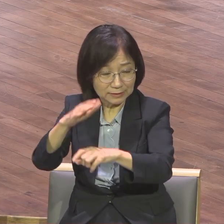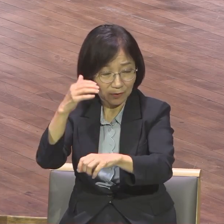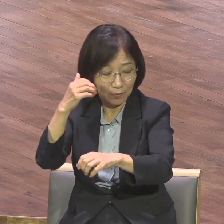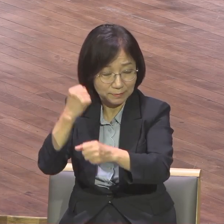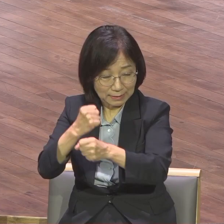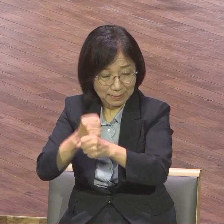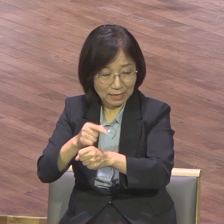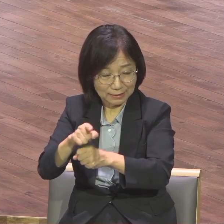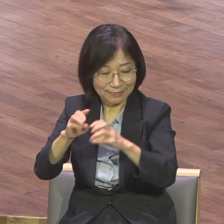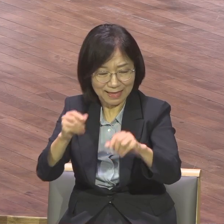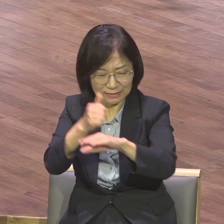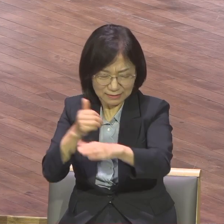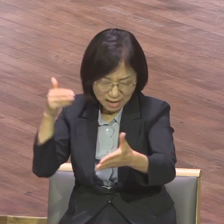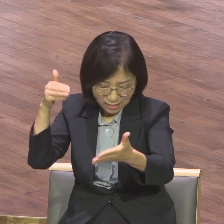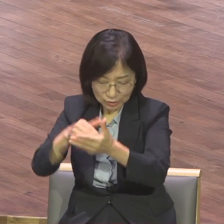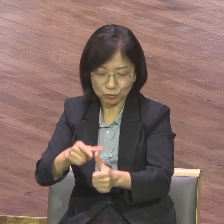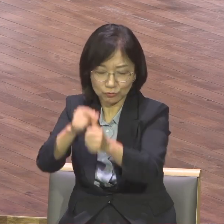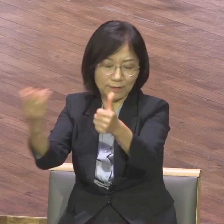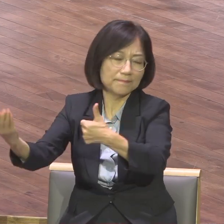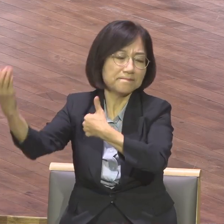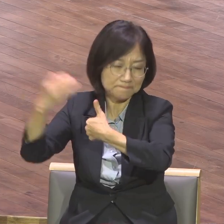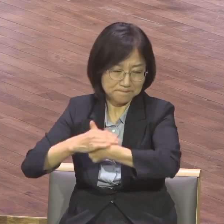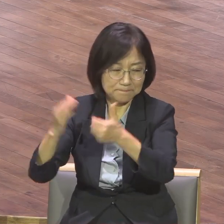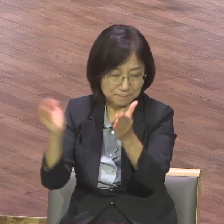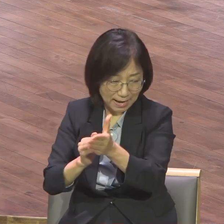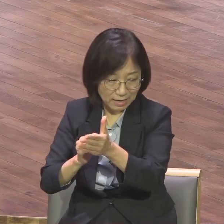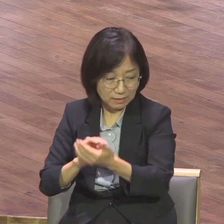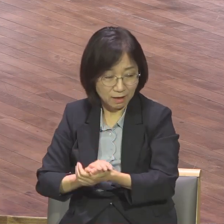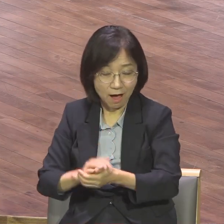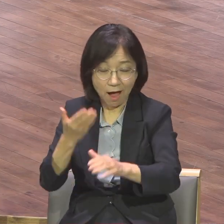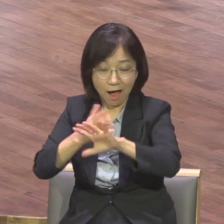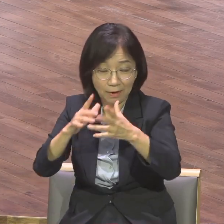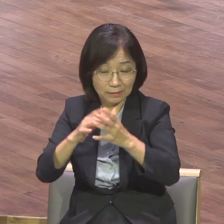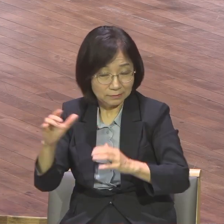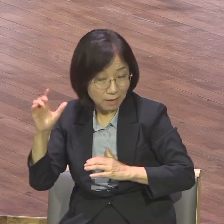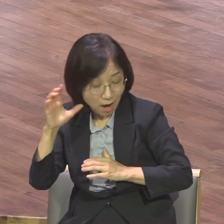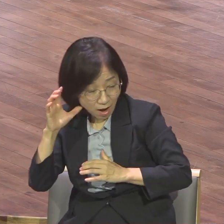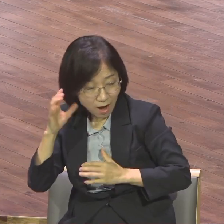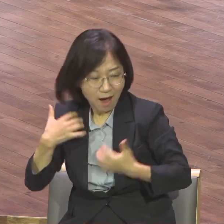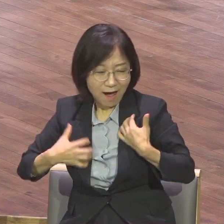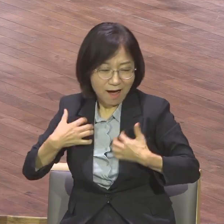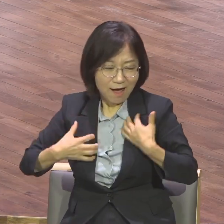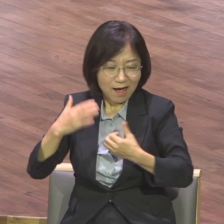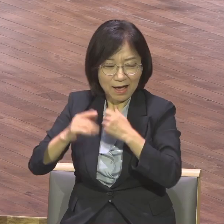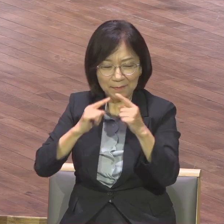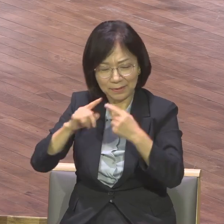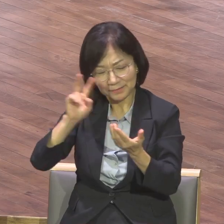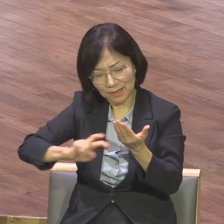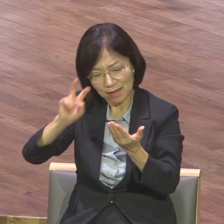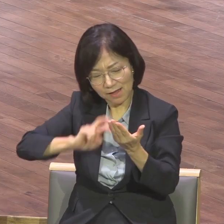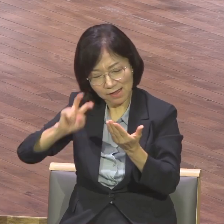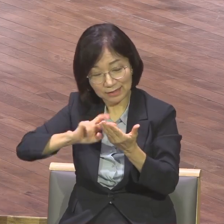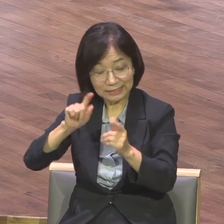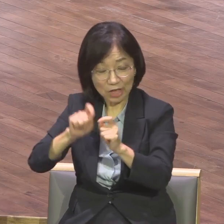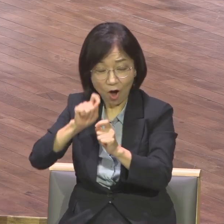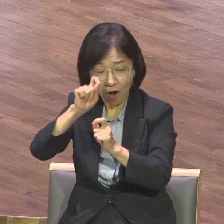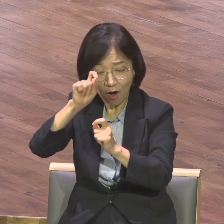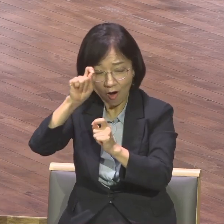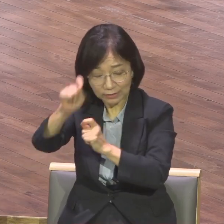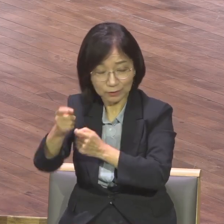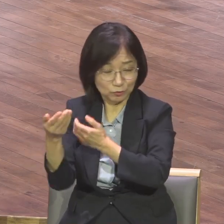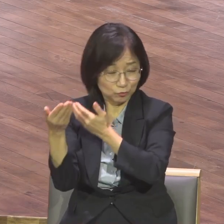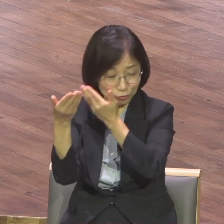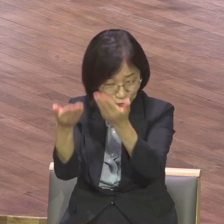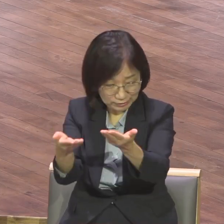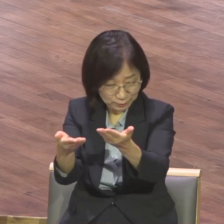구원하게 하리라 하셨느니라 하니 이방인들이 듣고 기뻐하여 하나님의 말씀을 찬송하며 영생을 주시기로